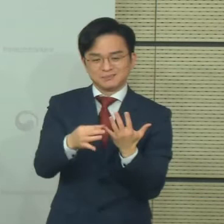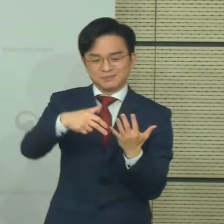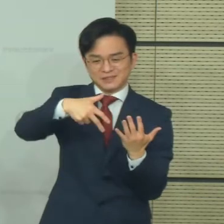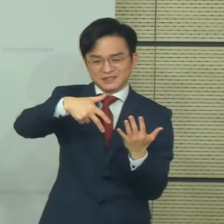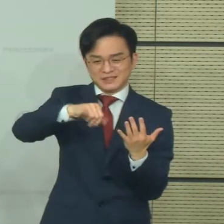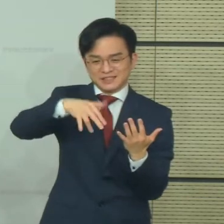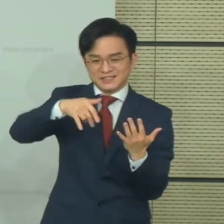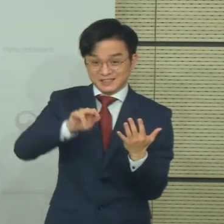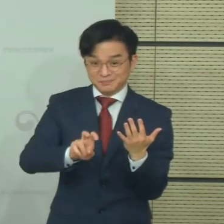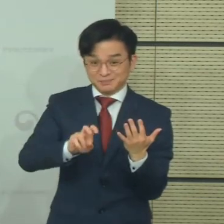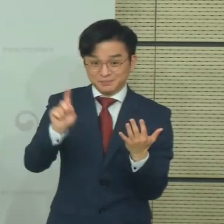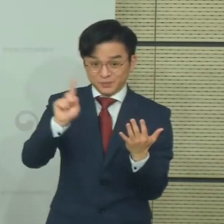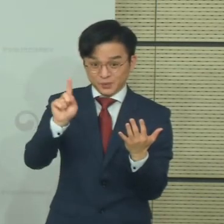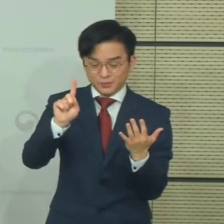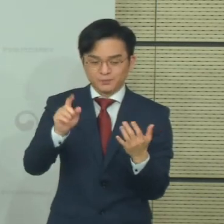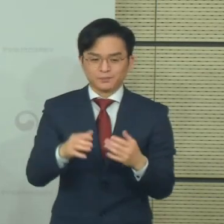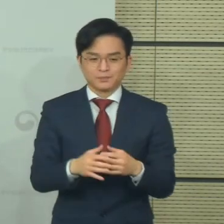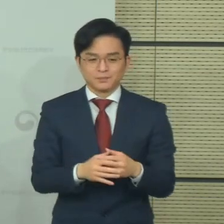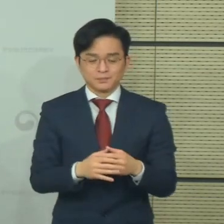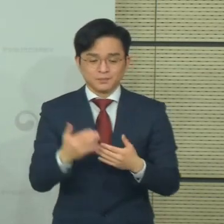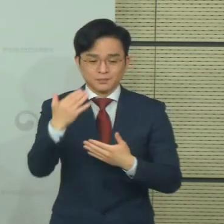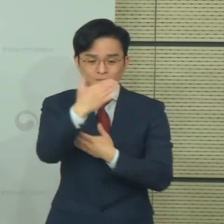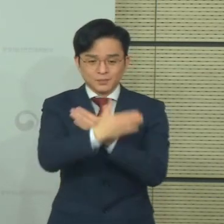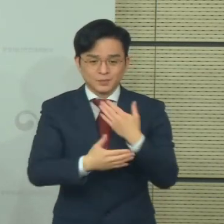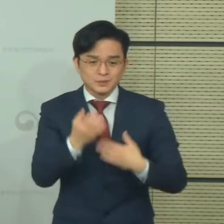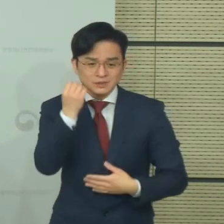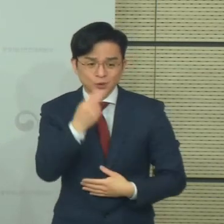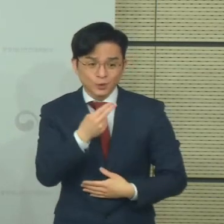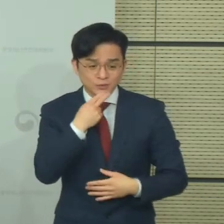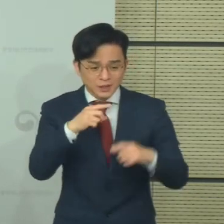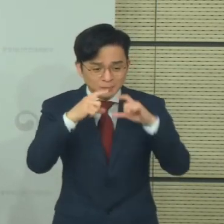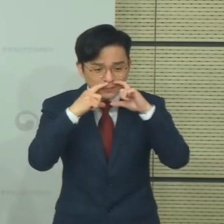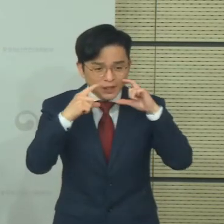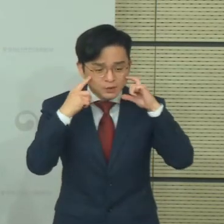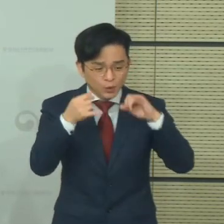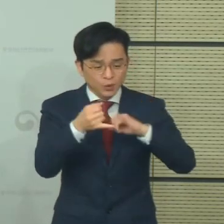사람이 마스크를 착용하는 것을 권한 적은 한 번도, 의무화한 적은 한 번도